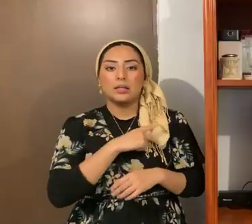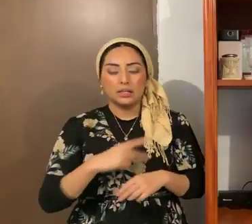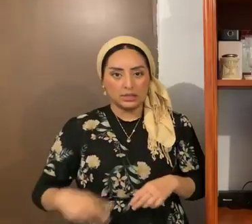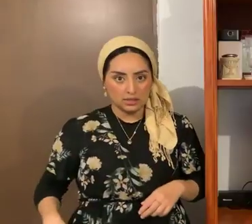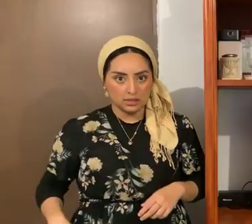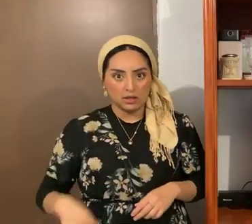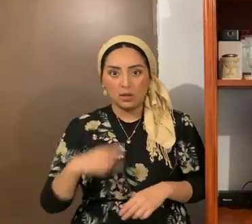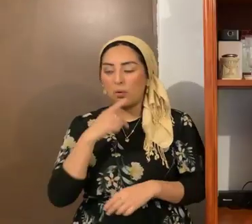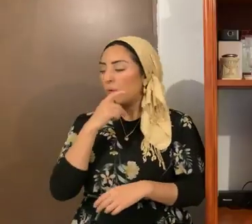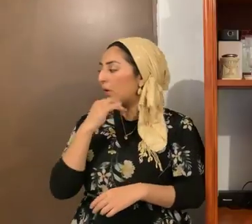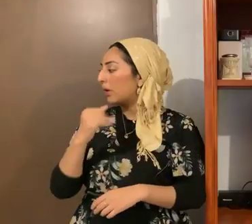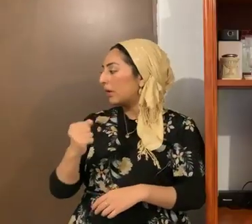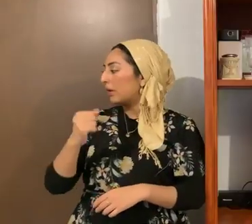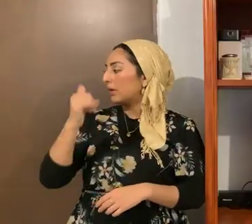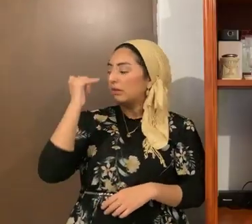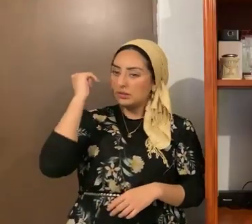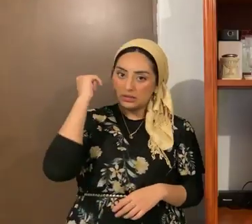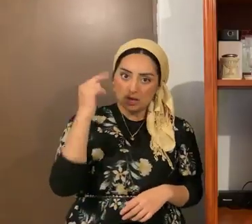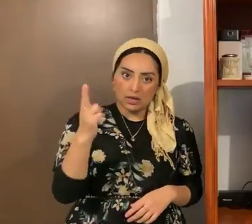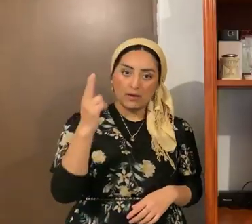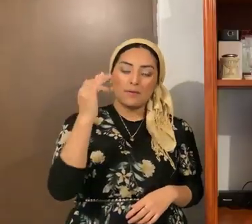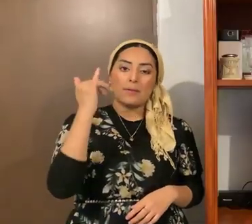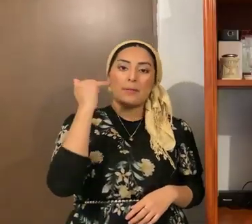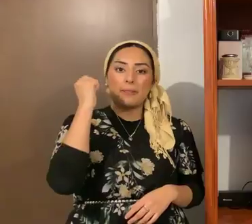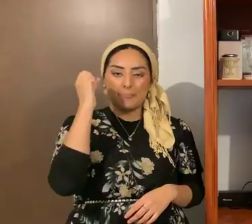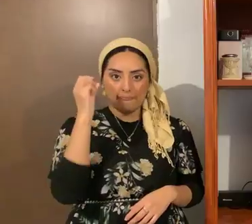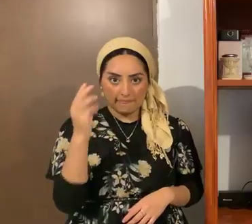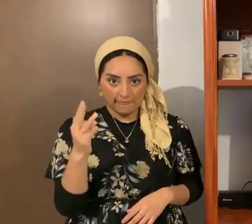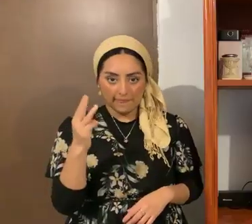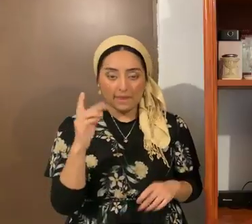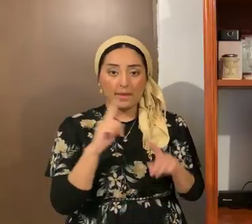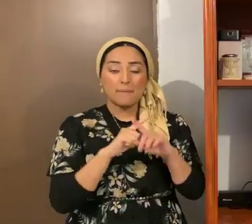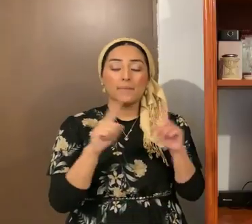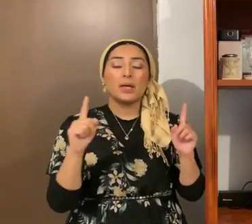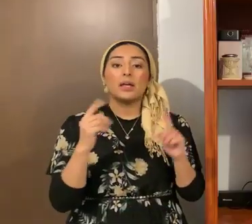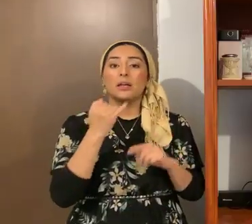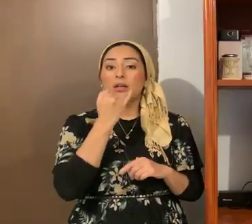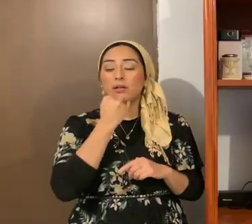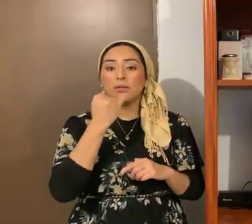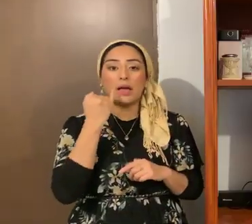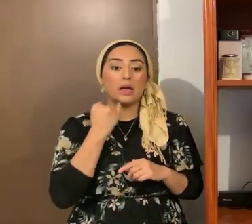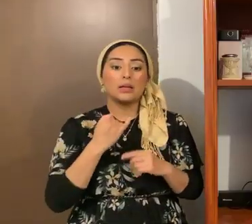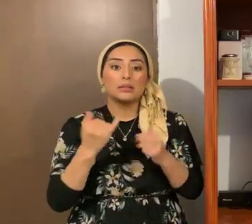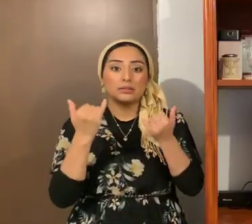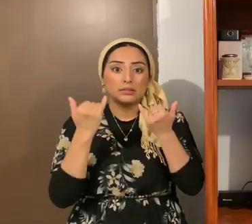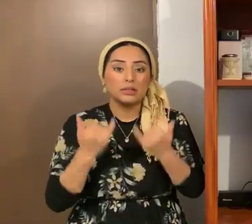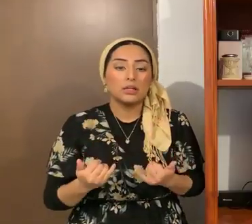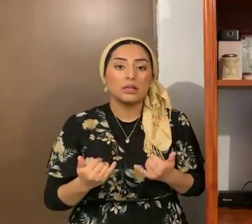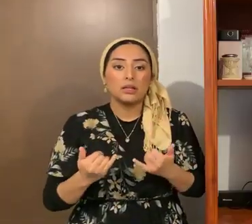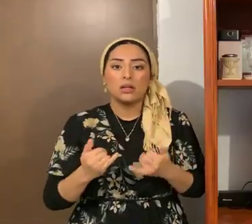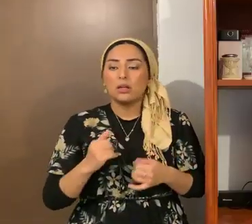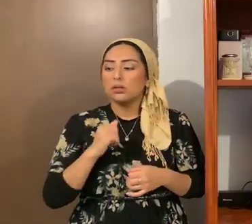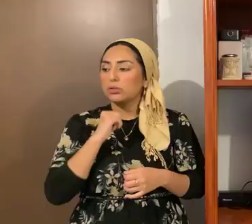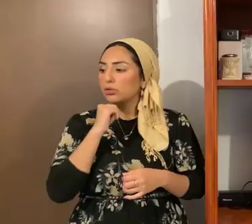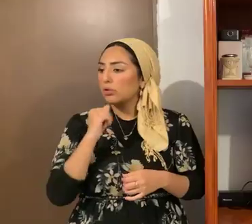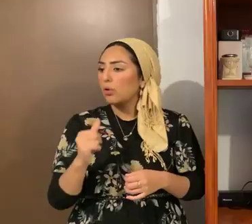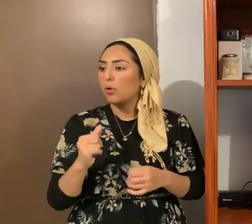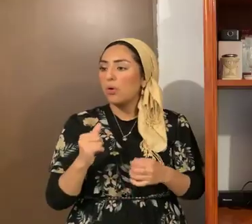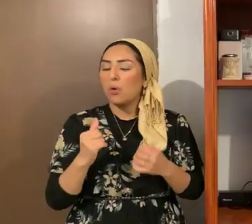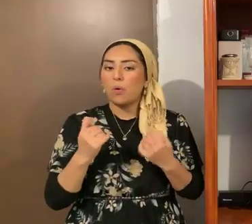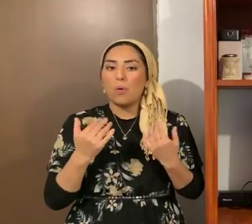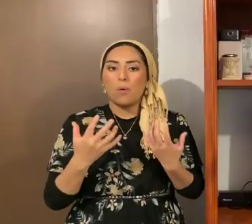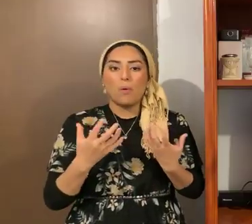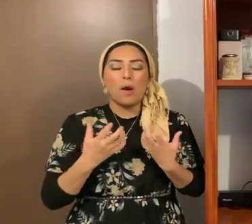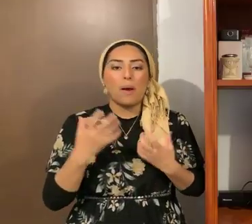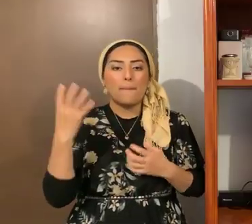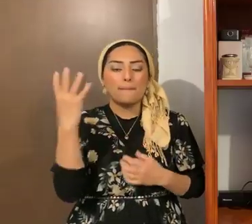quien es Yahweh, quien es Yahshua HaMashiach. Pero Israel actualmente no quiere a este